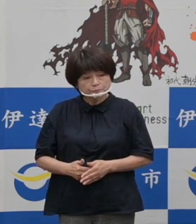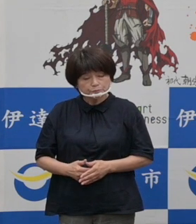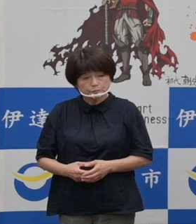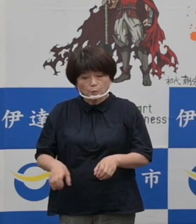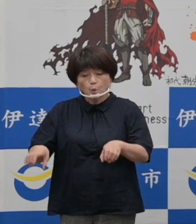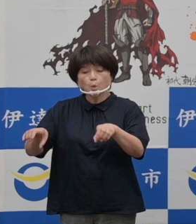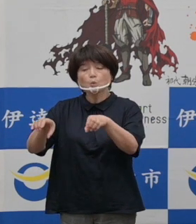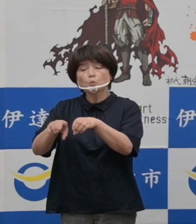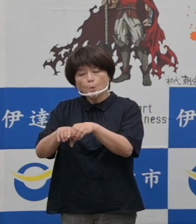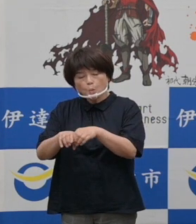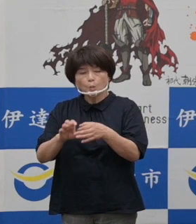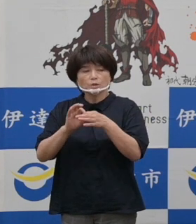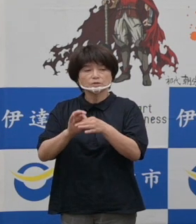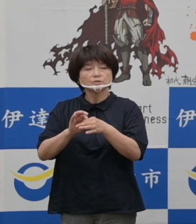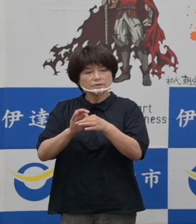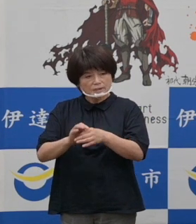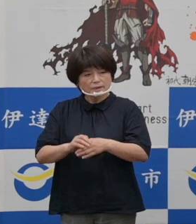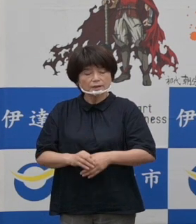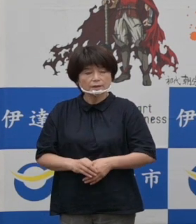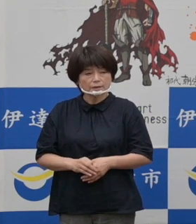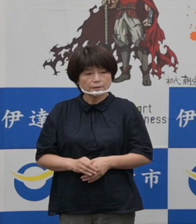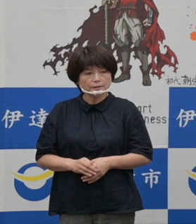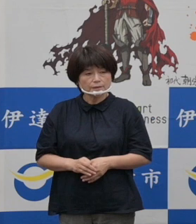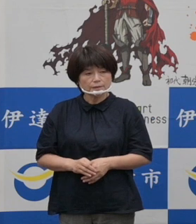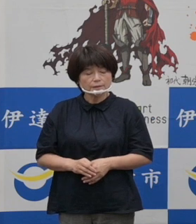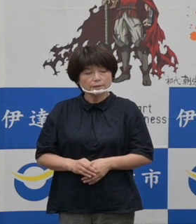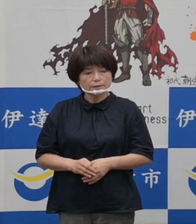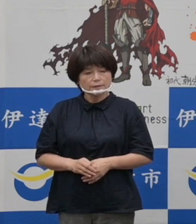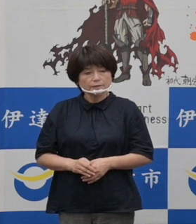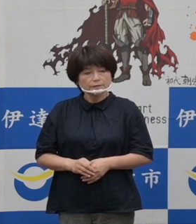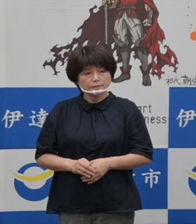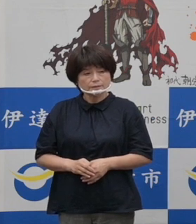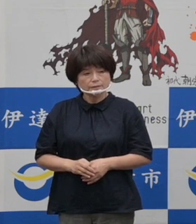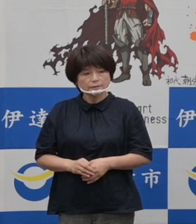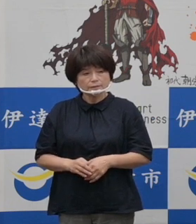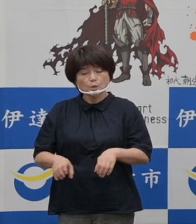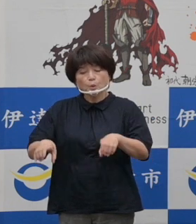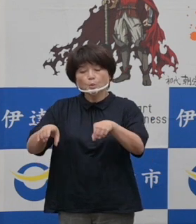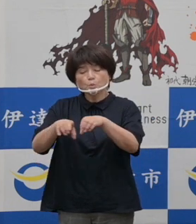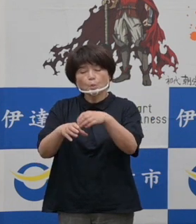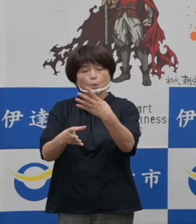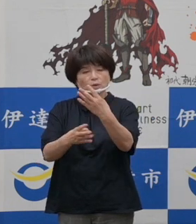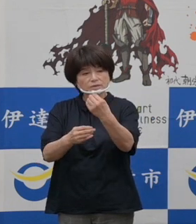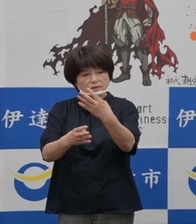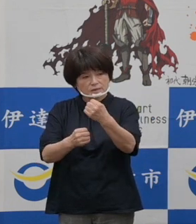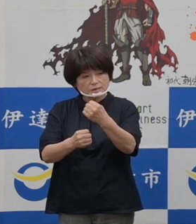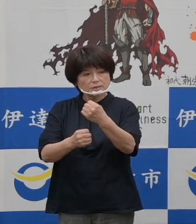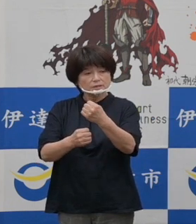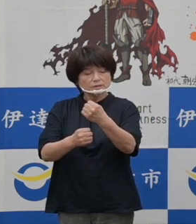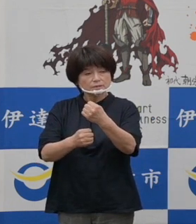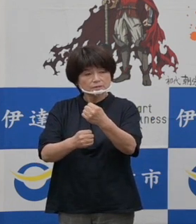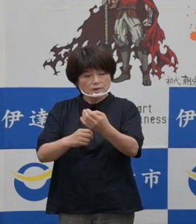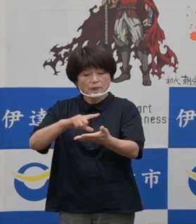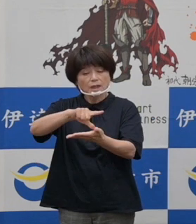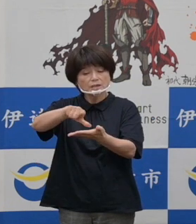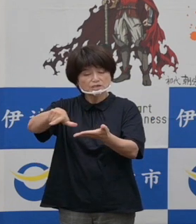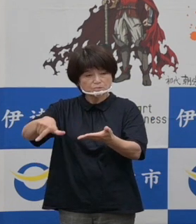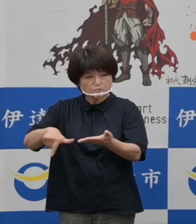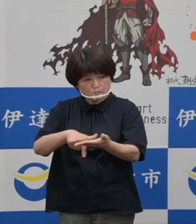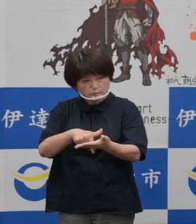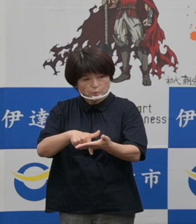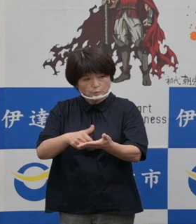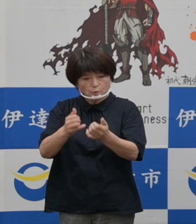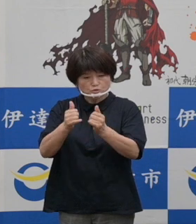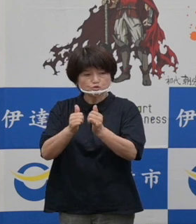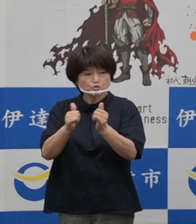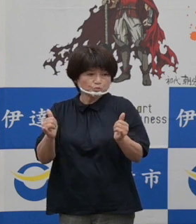合について、統合、時期とかっていうのに対して、こう地元のその住民